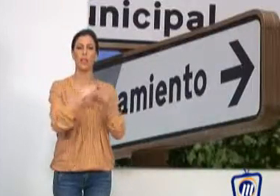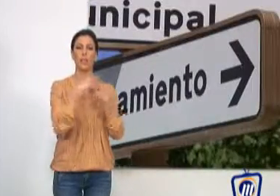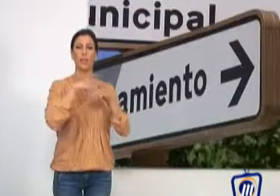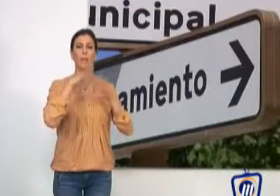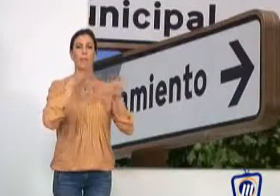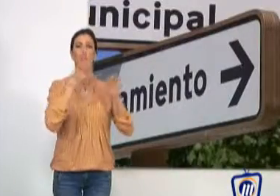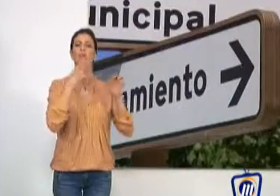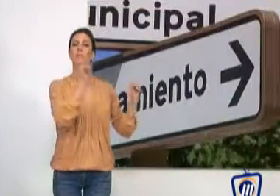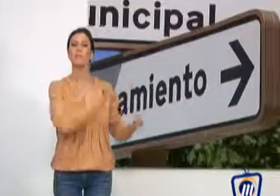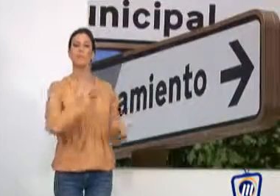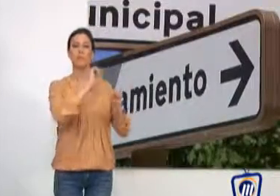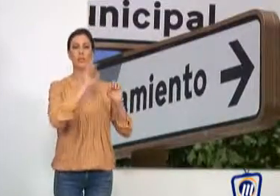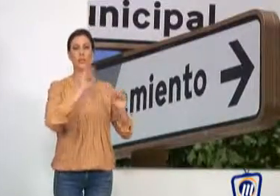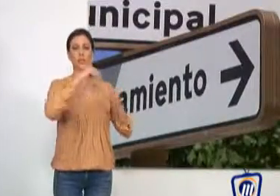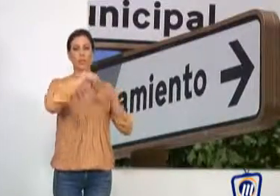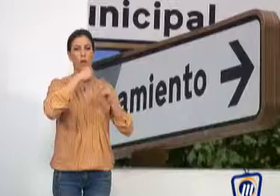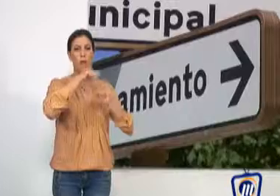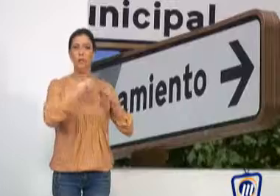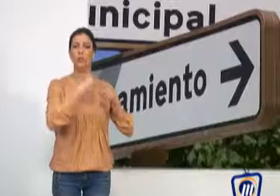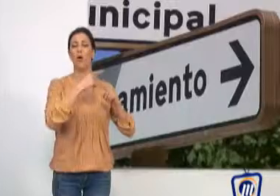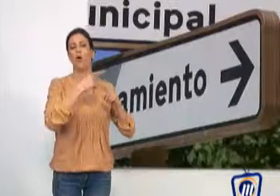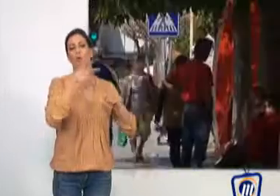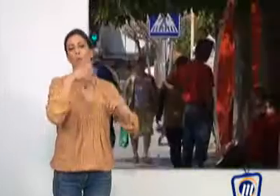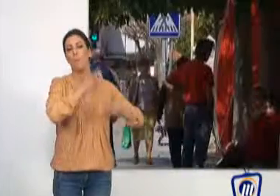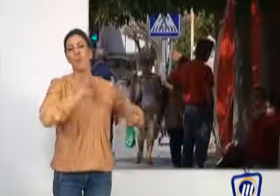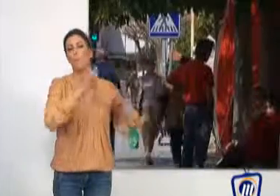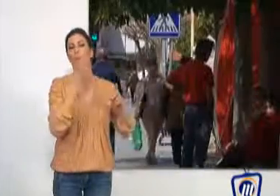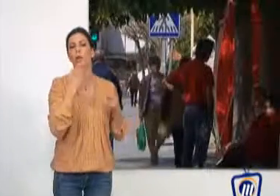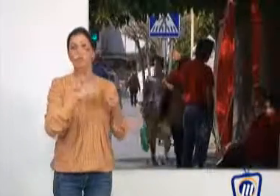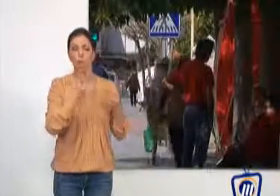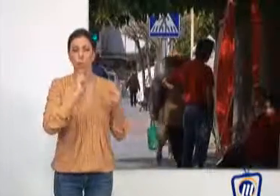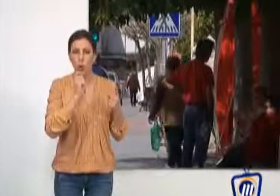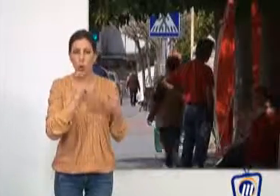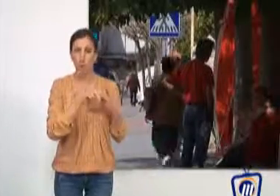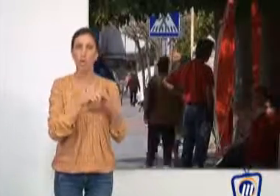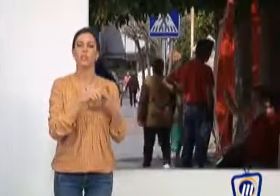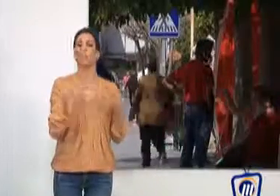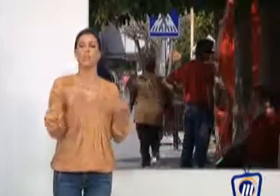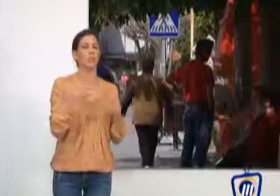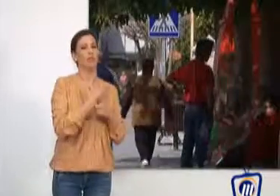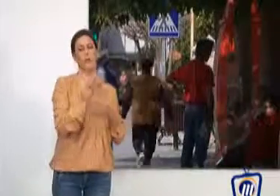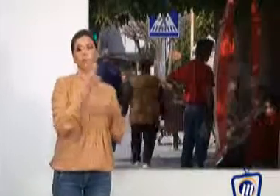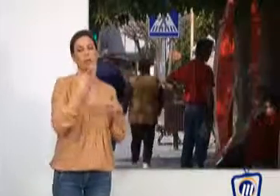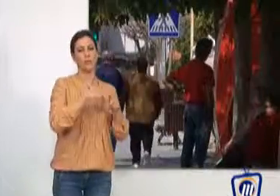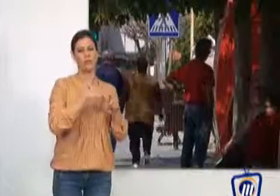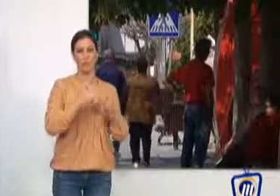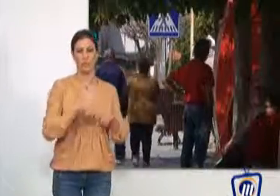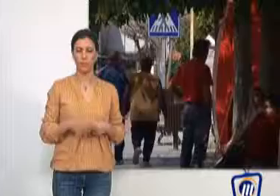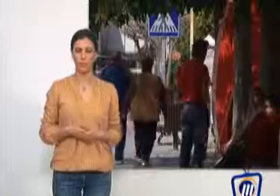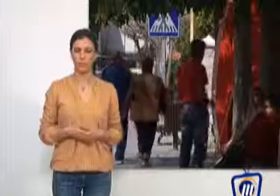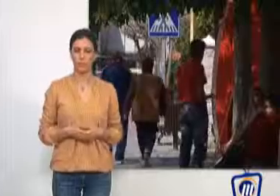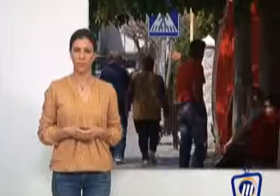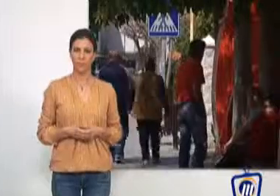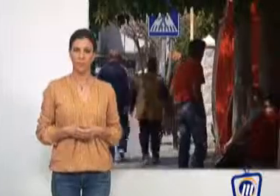participantes en la prevención en el ámbito familiar del problema que son las drogodependencias en todos sus